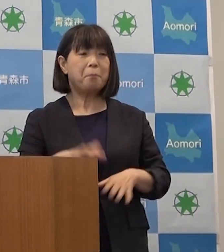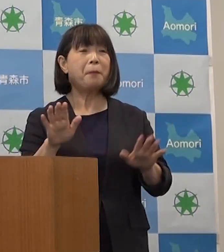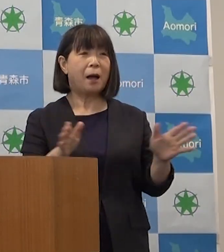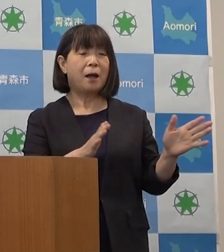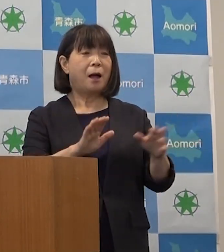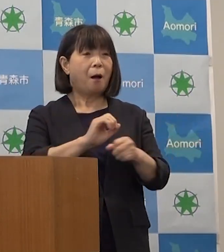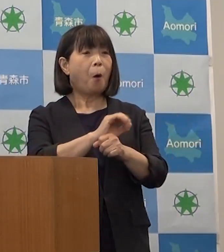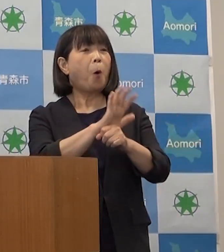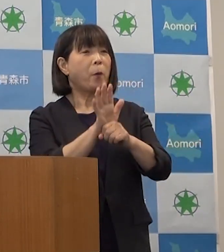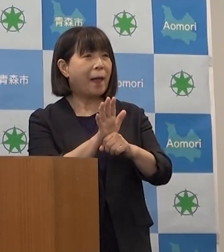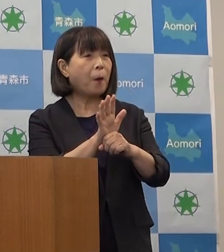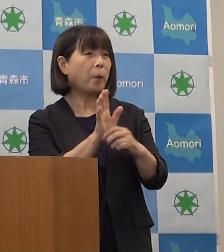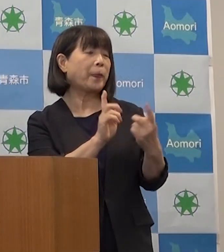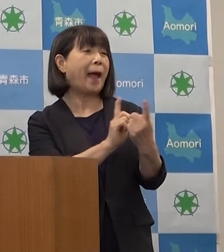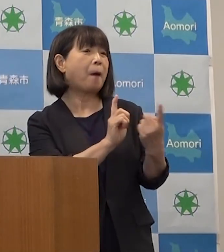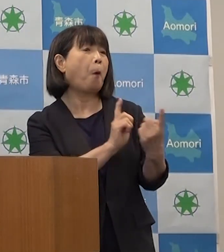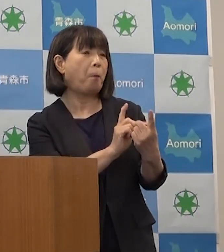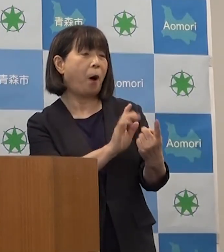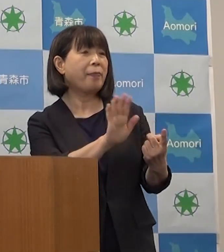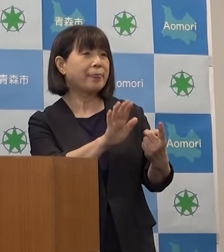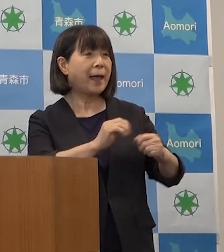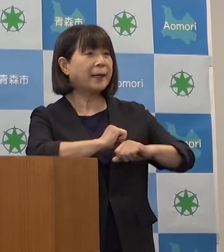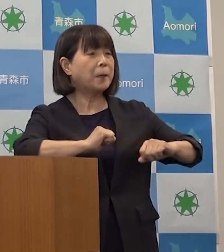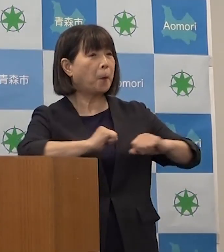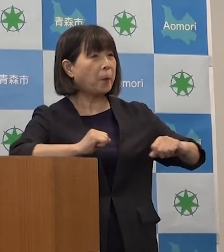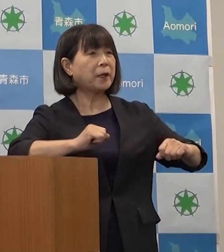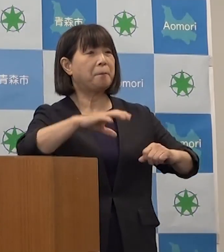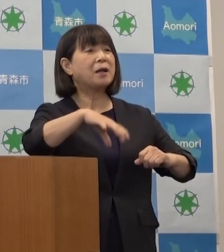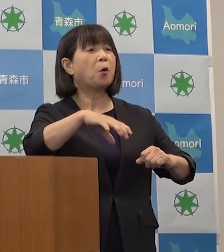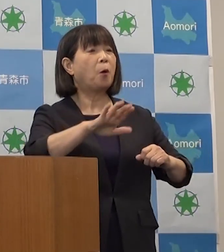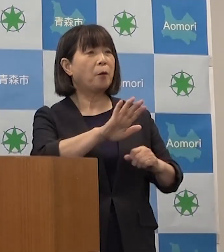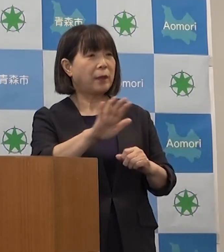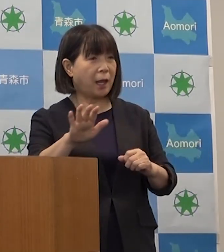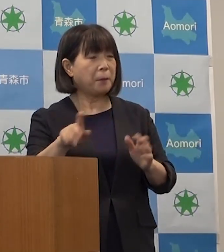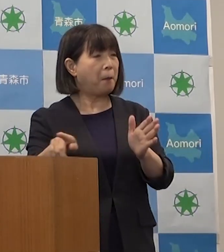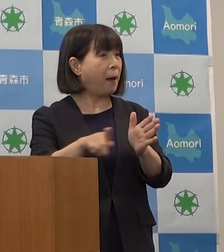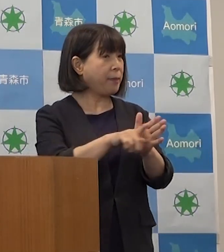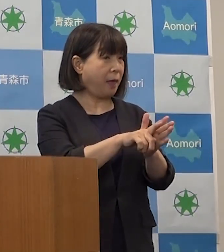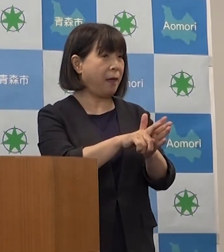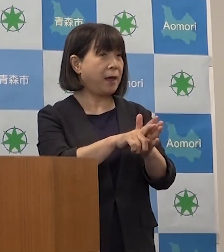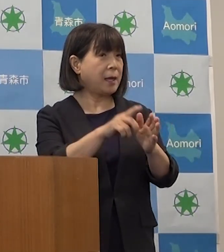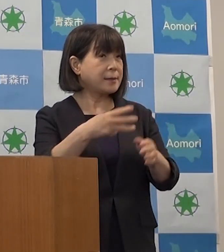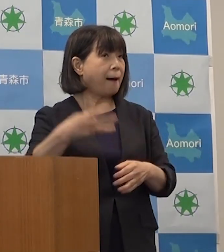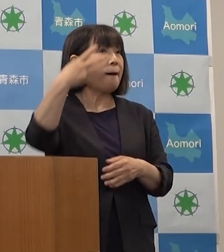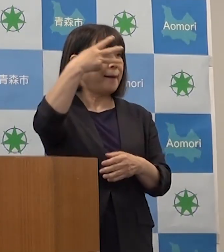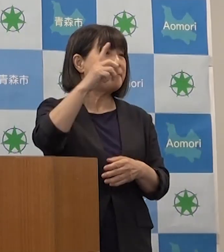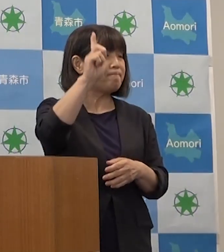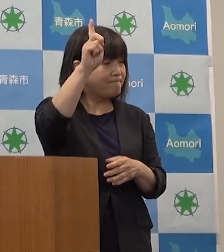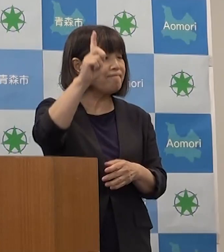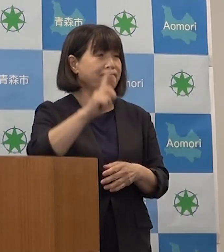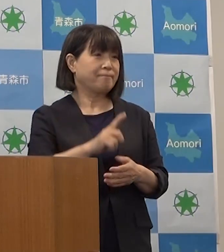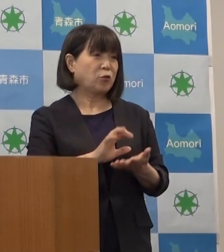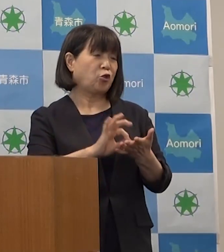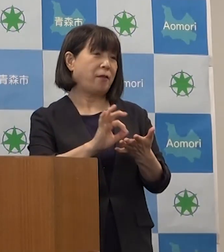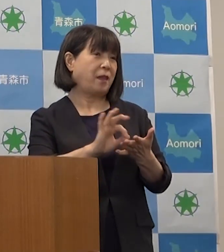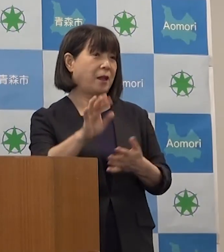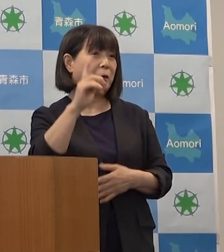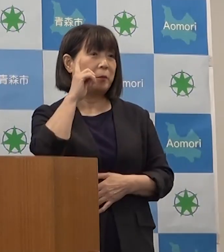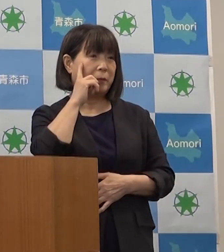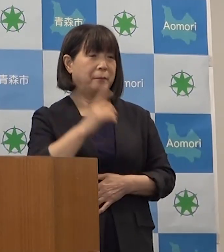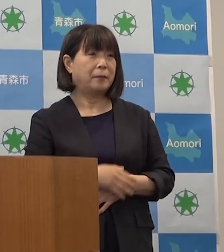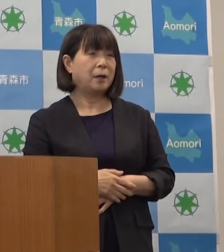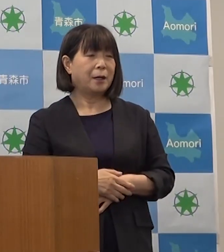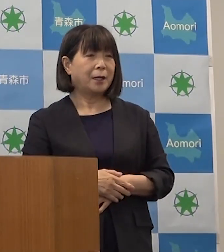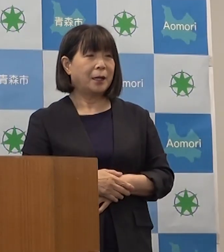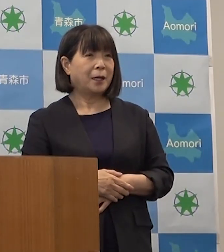の対応とかもあって、なるべく広い場所を使いたいということから上を使ってたんだと思います。で、今そういうの